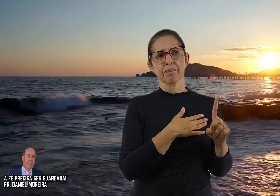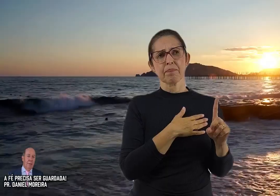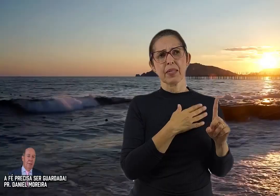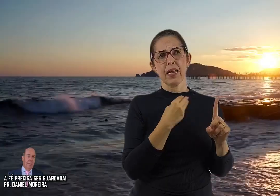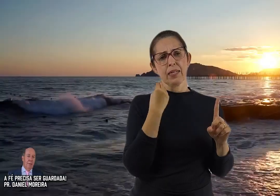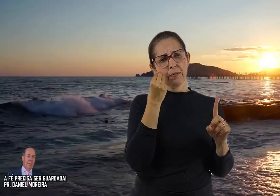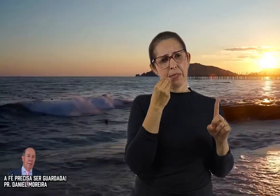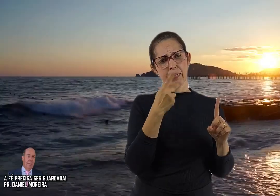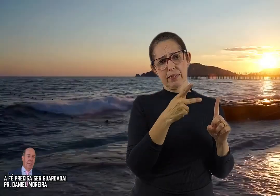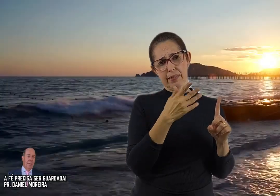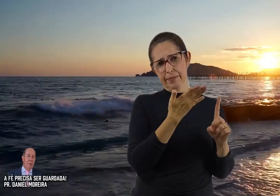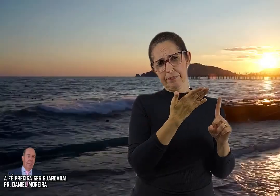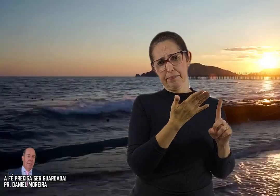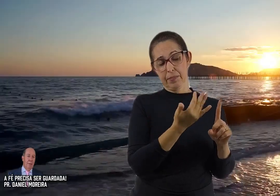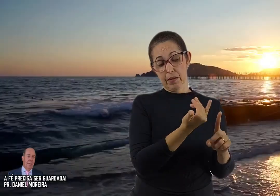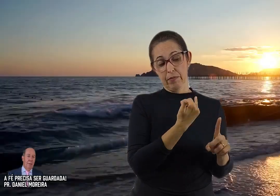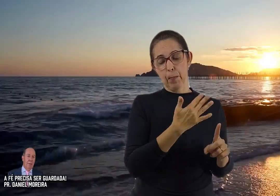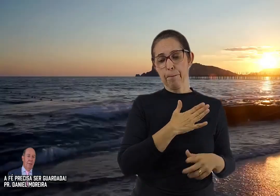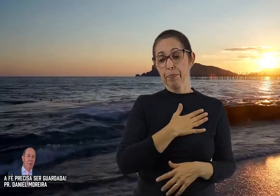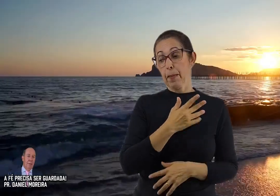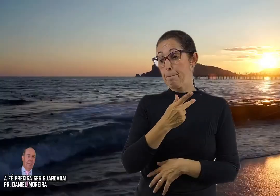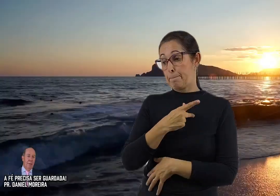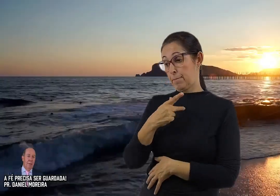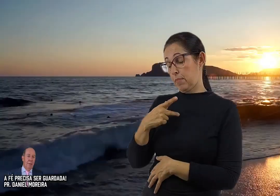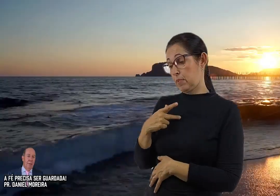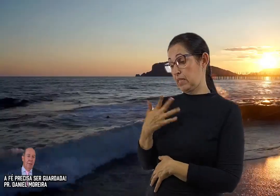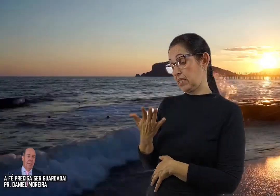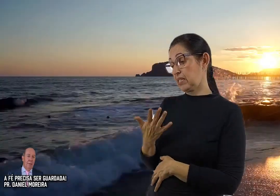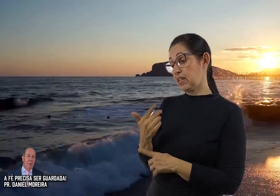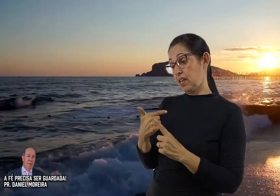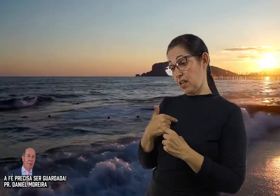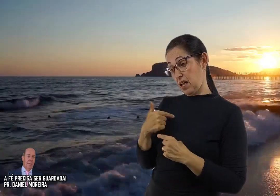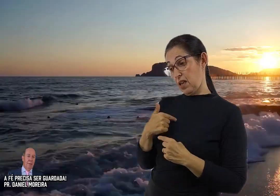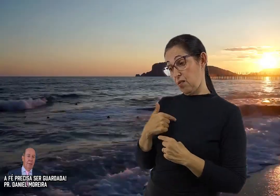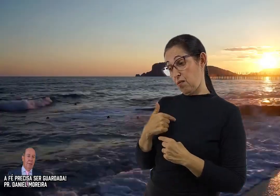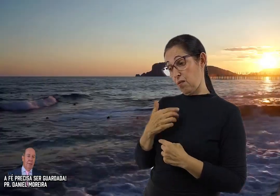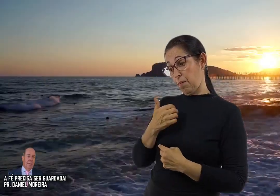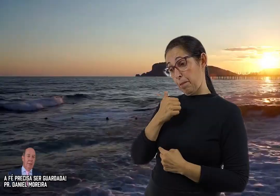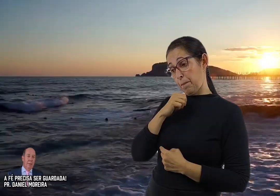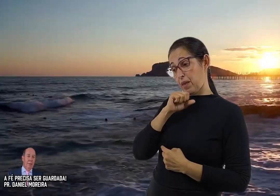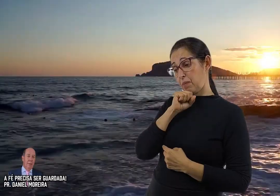a experiência dele. Falou: pastor, eu era muito apegado à minha mãe.